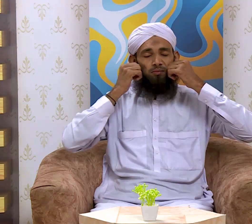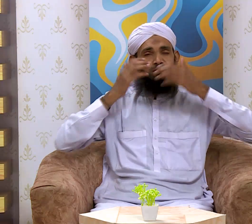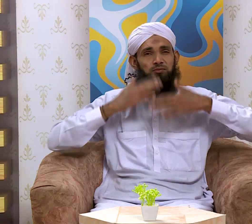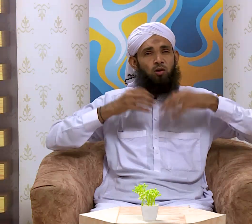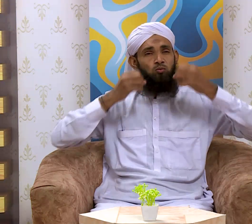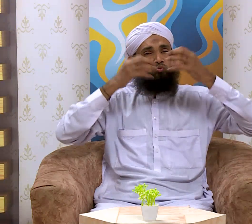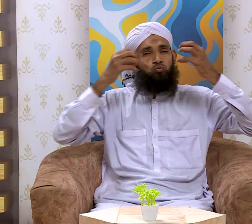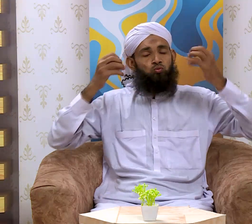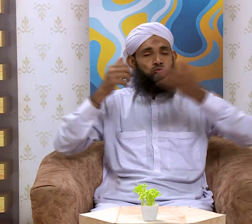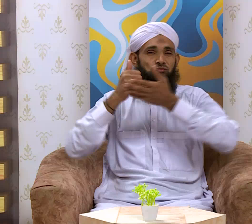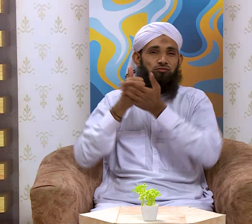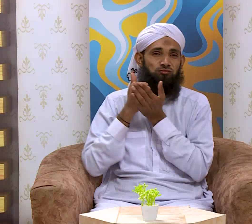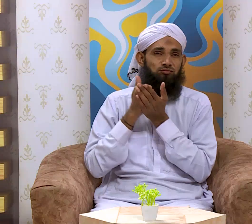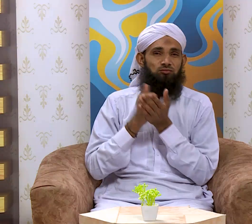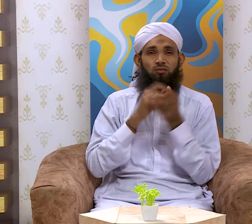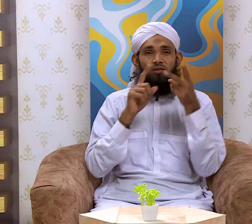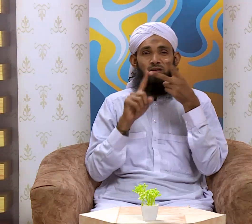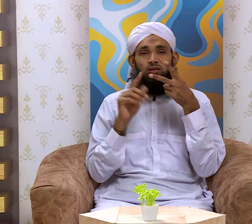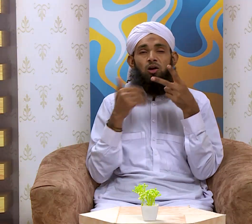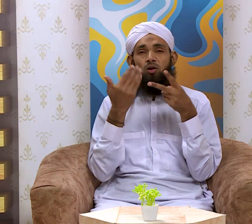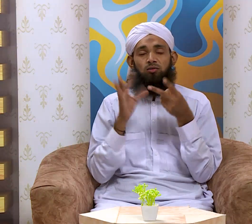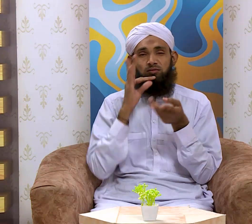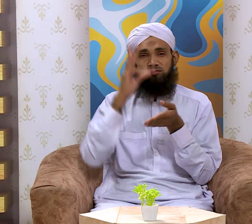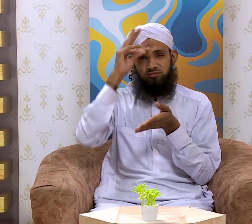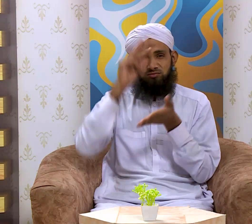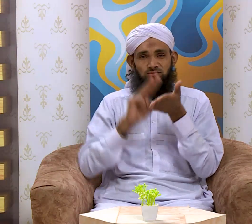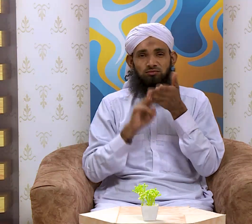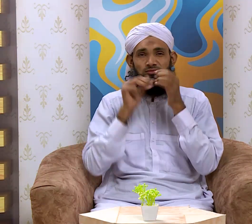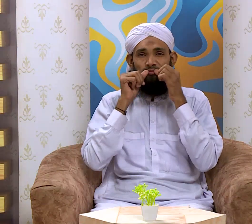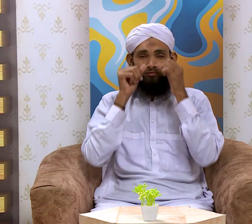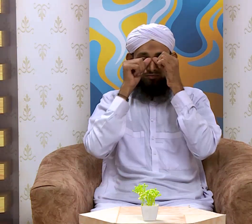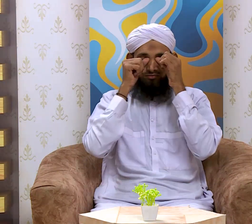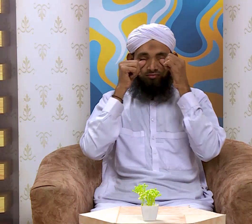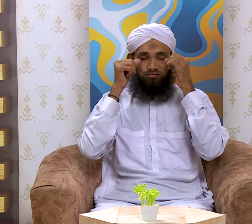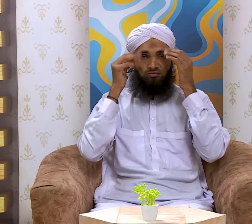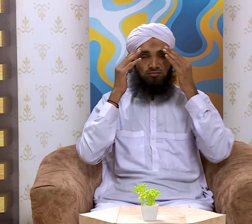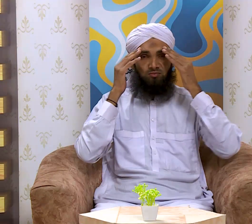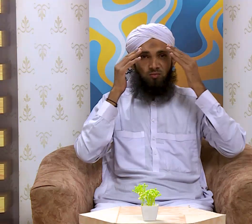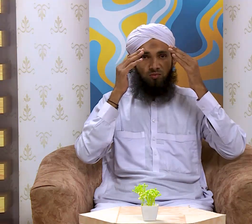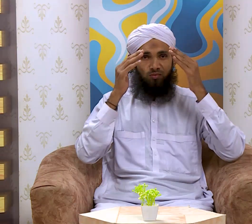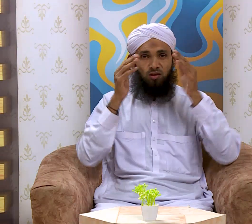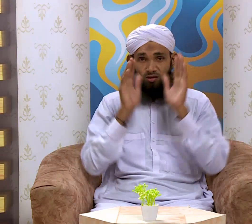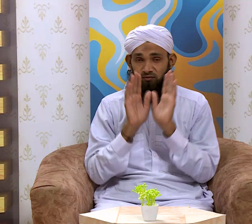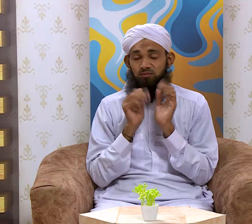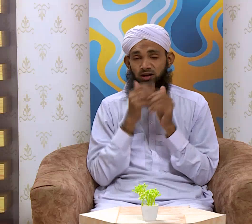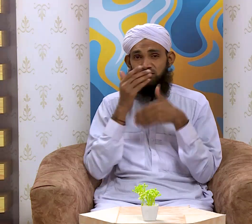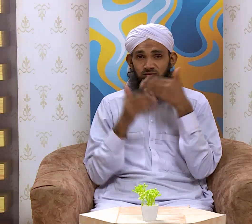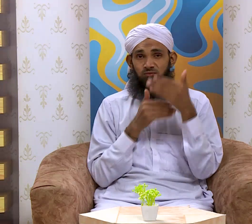ہو گیا۔ اللہ اکبر۔ ایک اور فرمان مصطفیٰ صلی اللہ علیہ وآلہ وبارک وسلم ہے، میں نے اپنے رب عز و جل کو